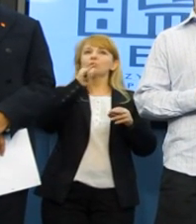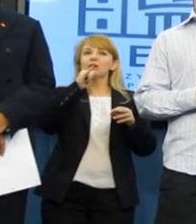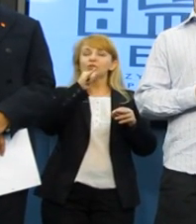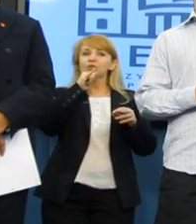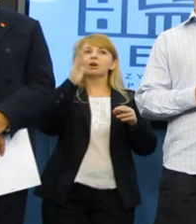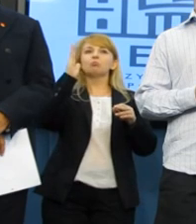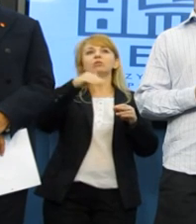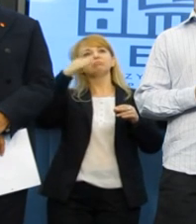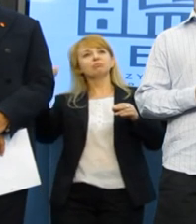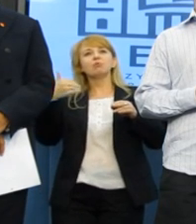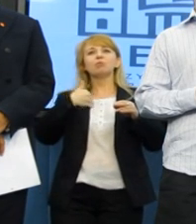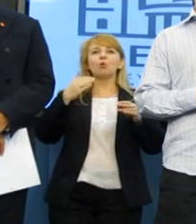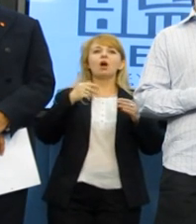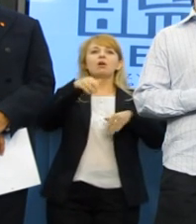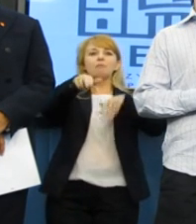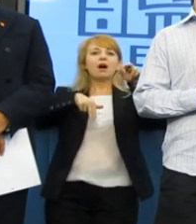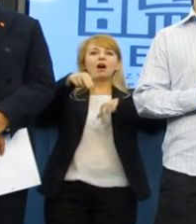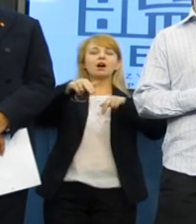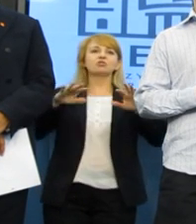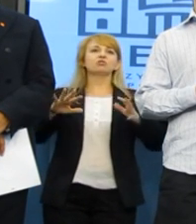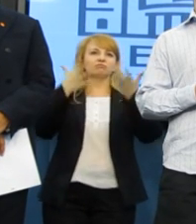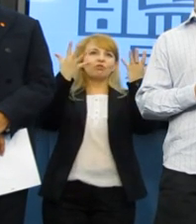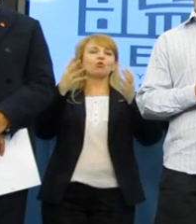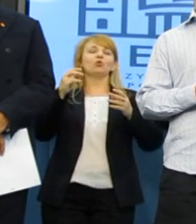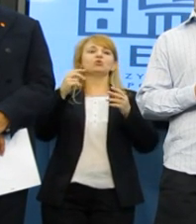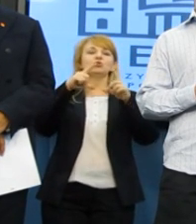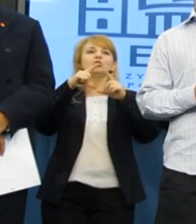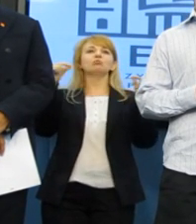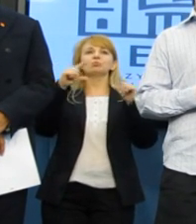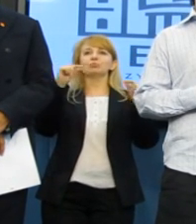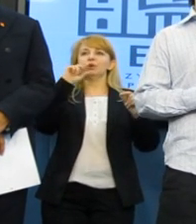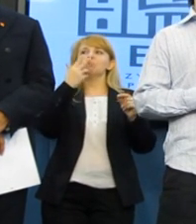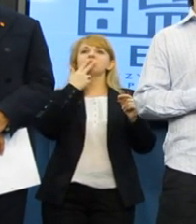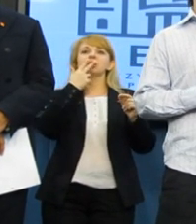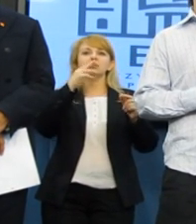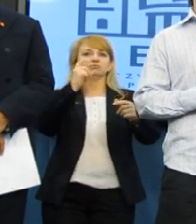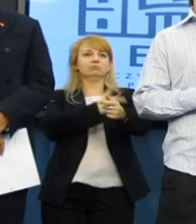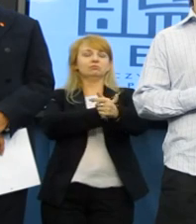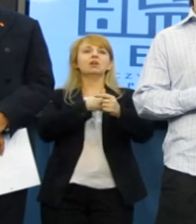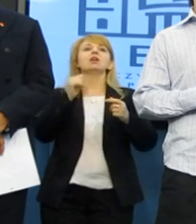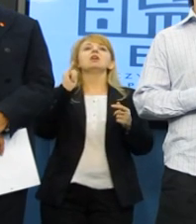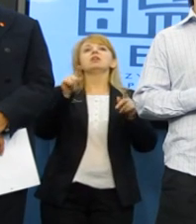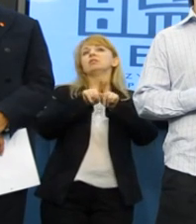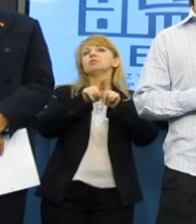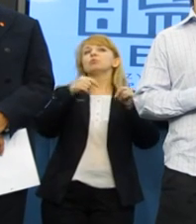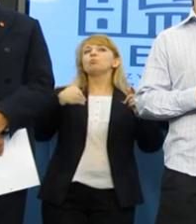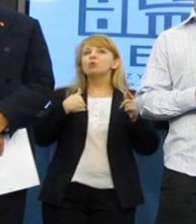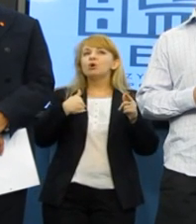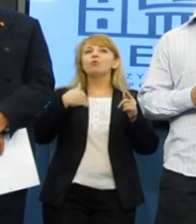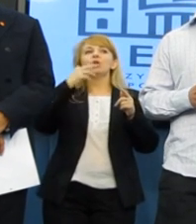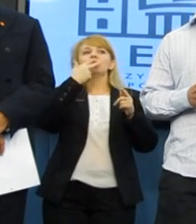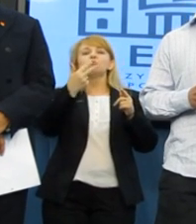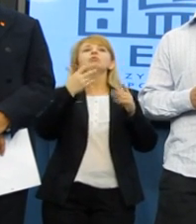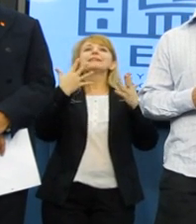konopi. Mi w trakcie mojego zatrzymania i aresztowania jasno dano do zrozumienia, że chodzi również o zabezpieczenie